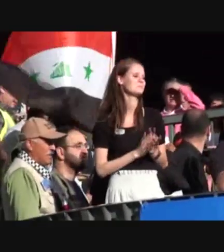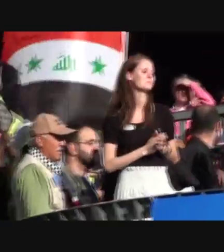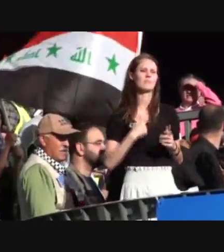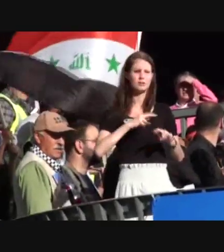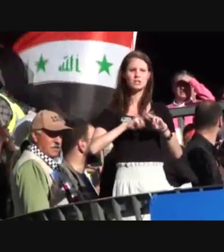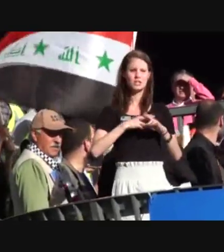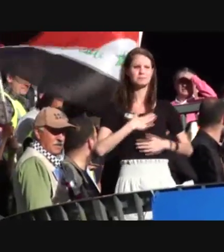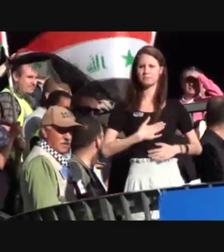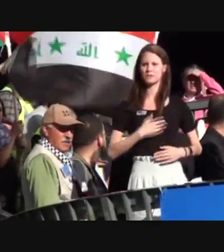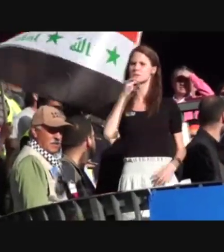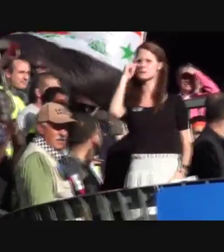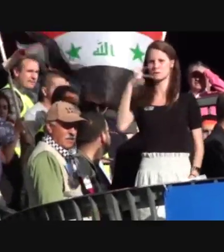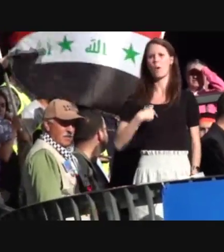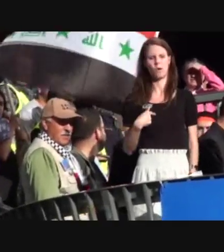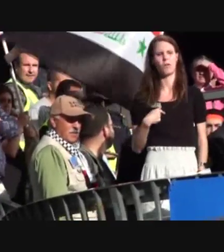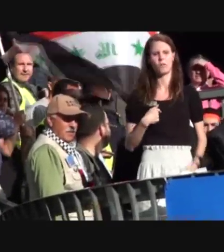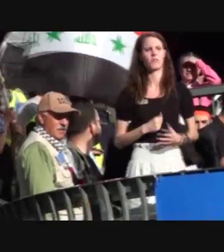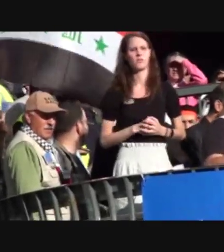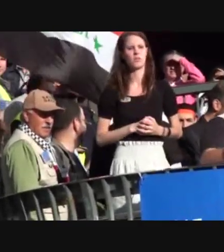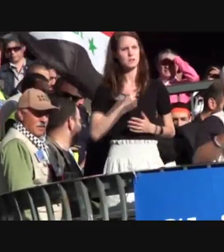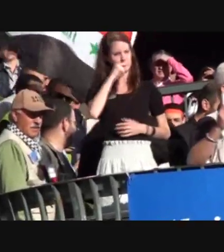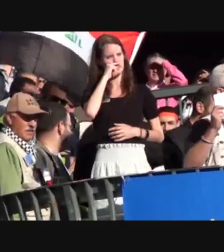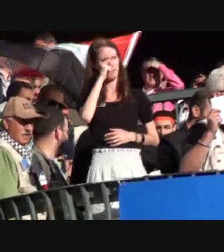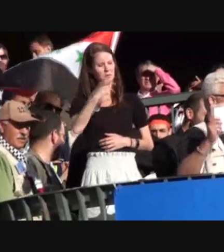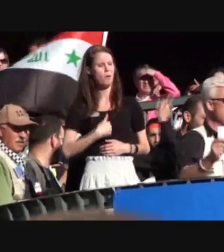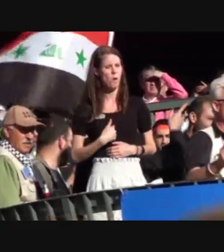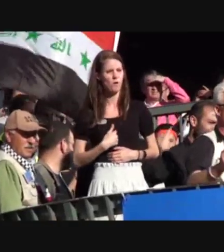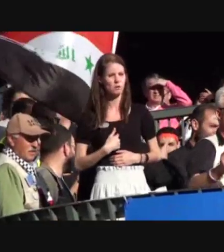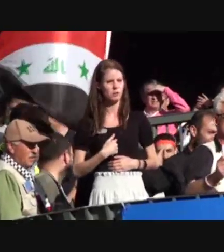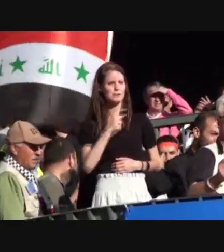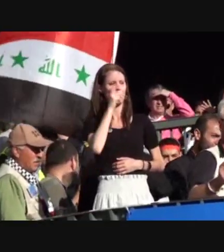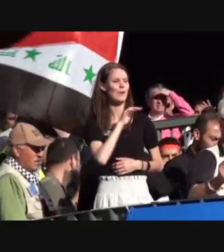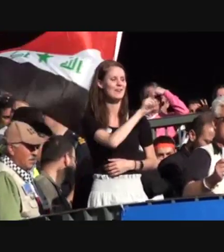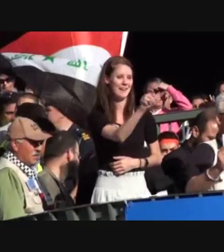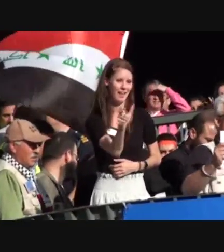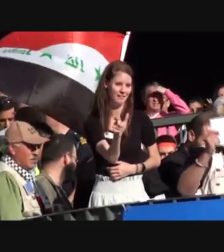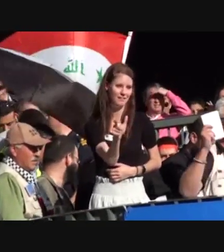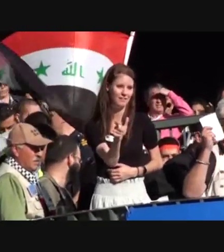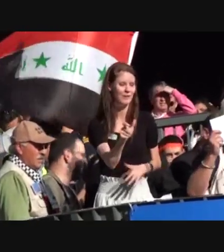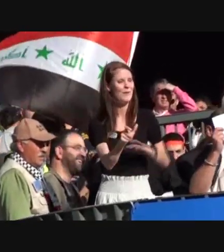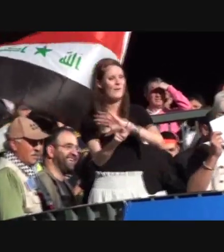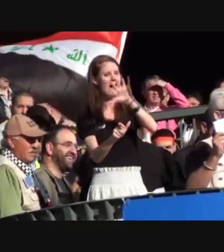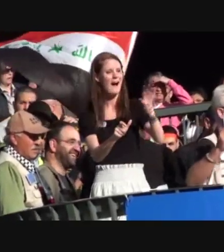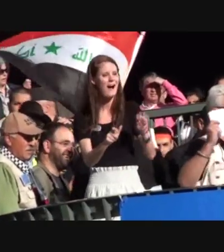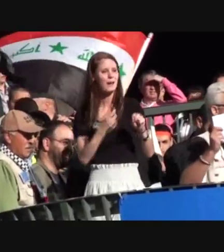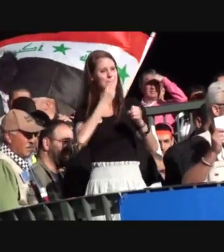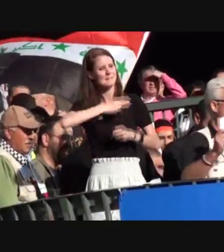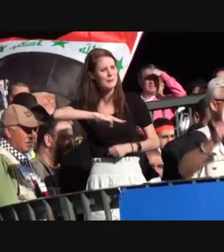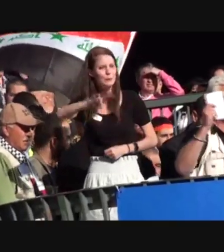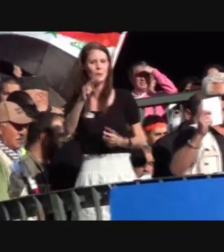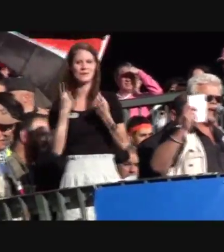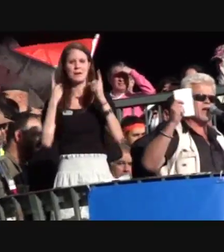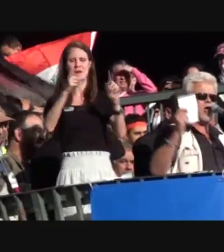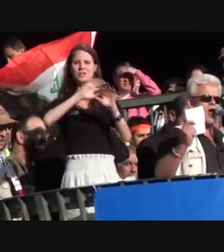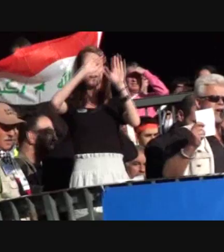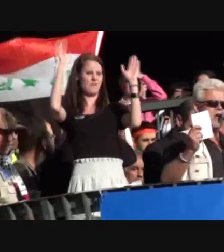Jag känner också stor stolthet. Stolthet över er och alla de miljoner